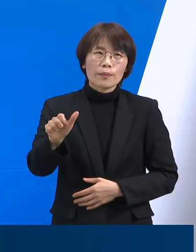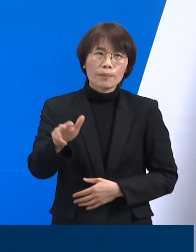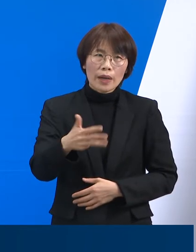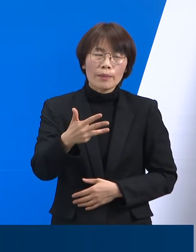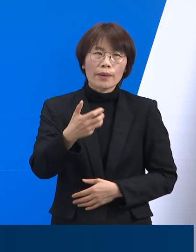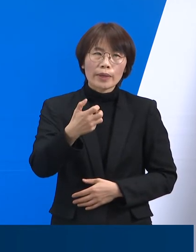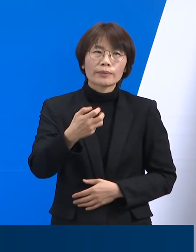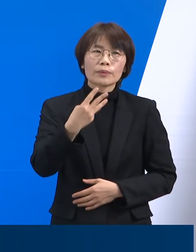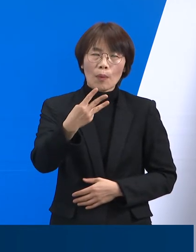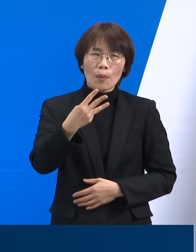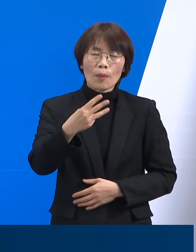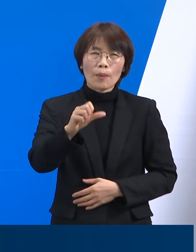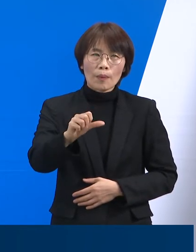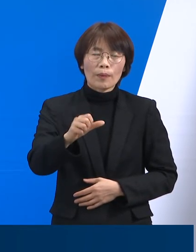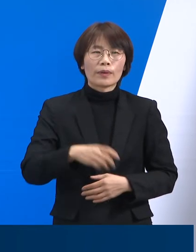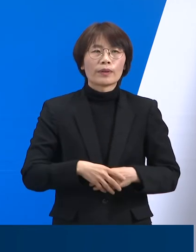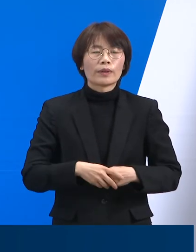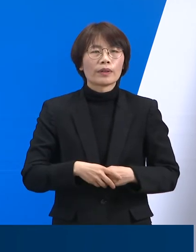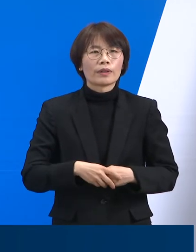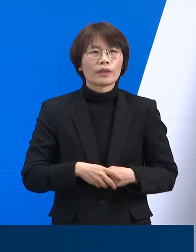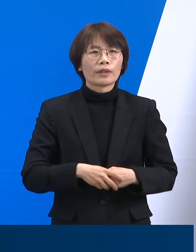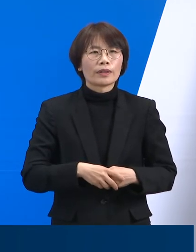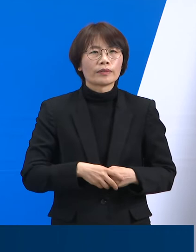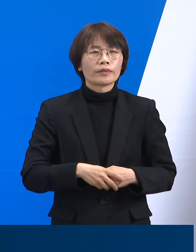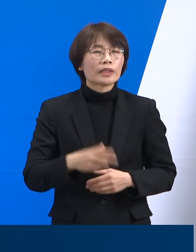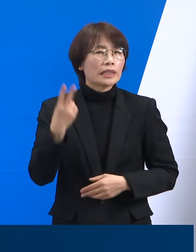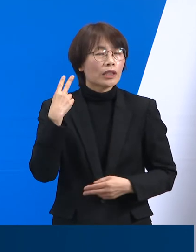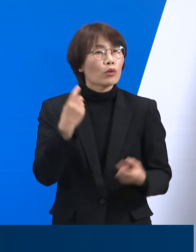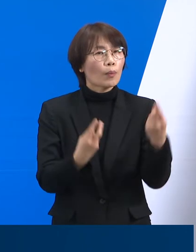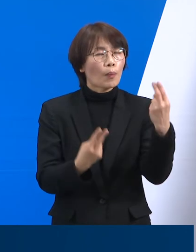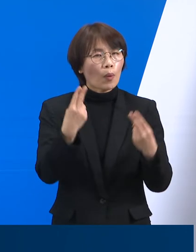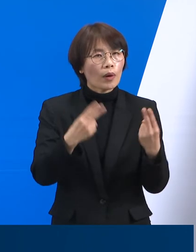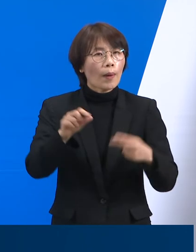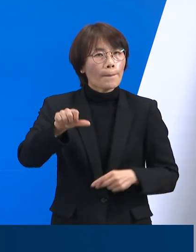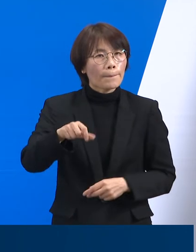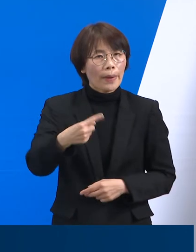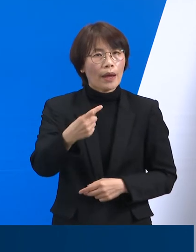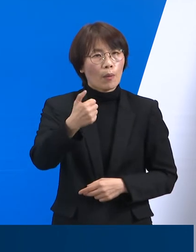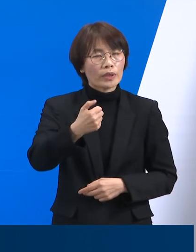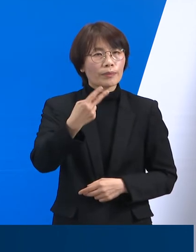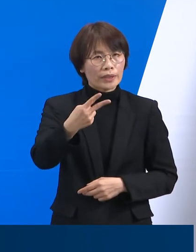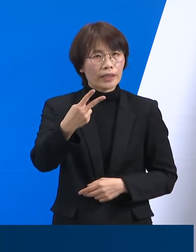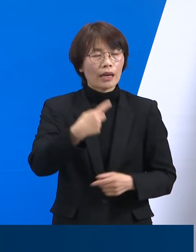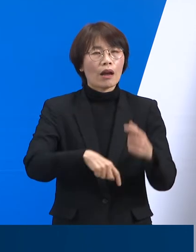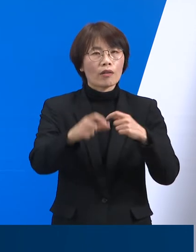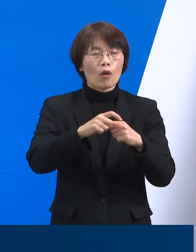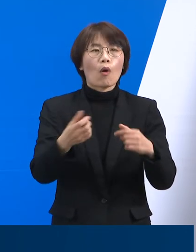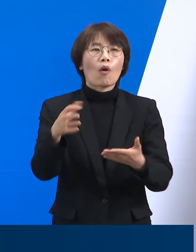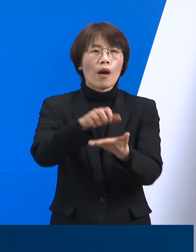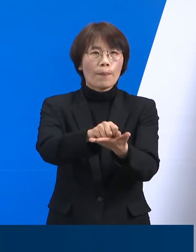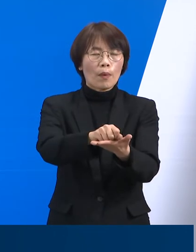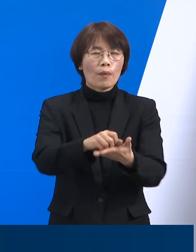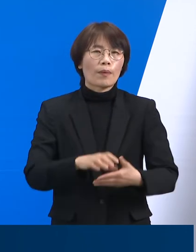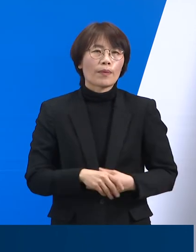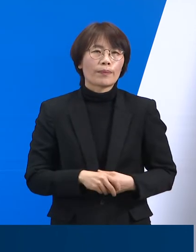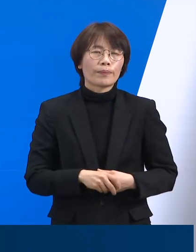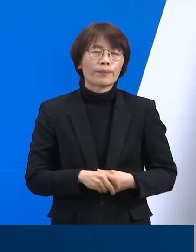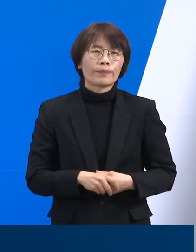5,835개입니다. 전주의 5,680병상에서 155병상을 추가 확보한 수치입니다.